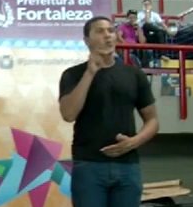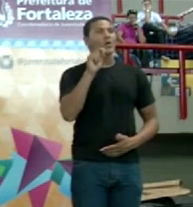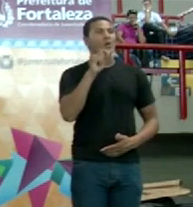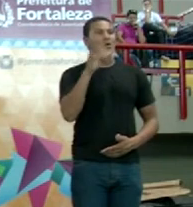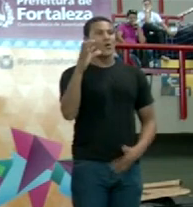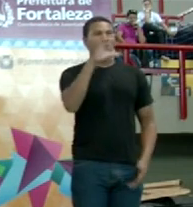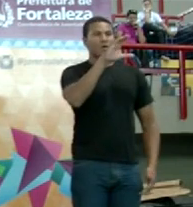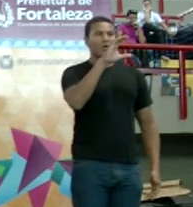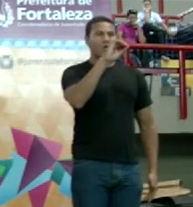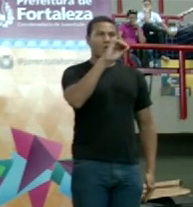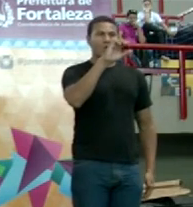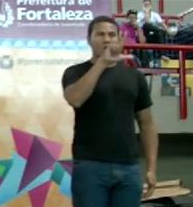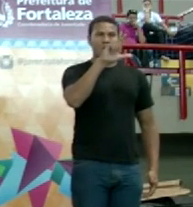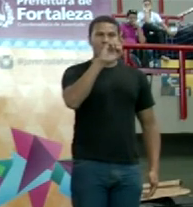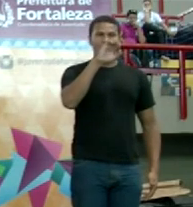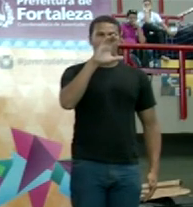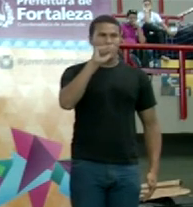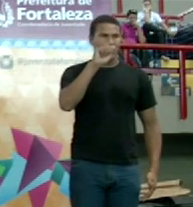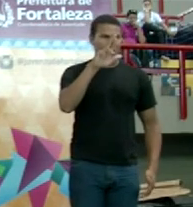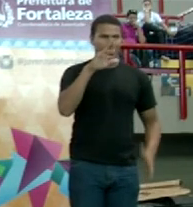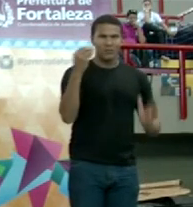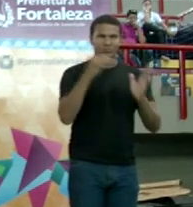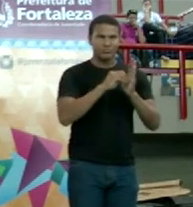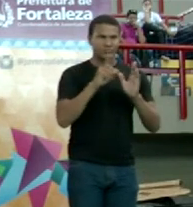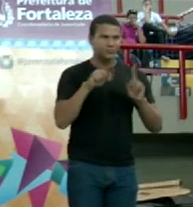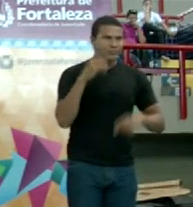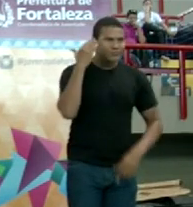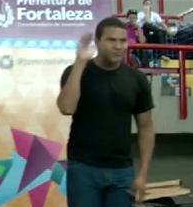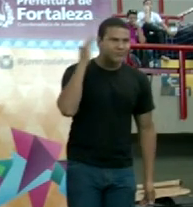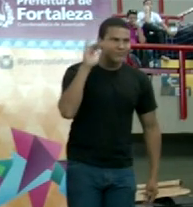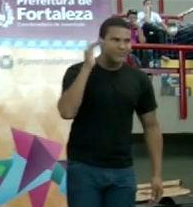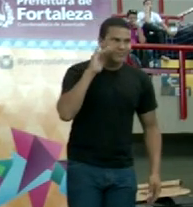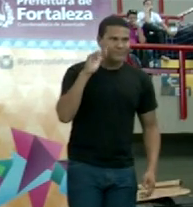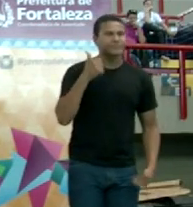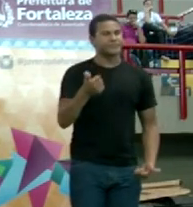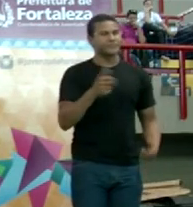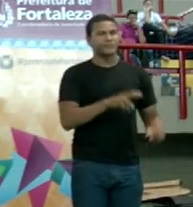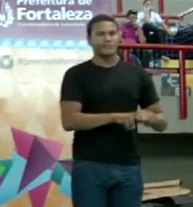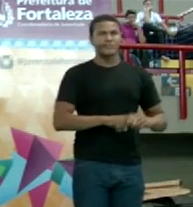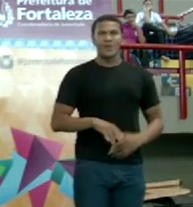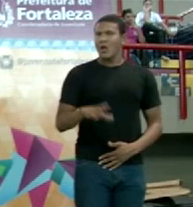que são os verbos reconhecidos pela gramática. Nem